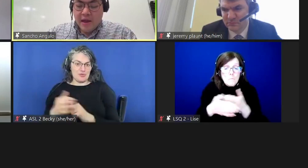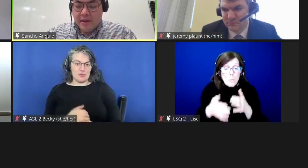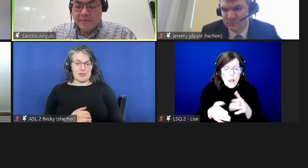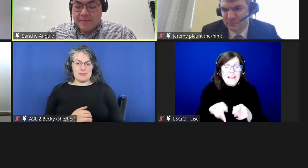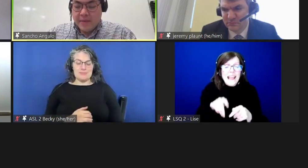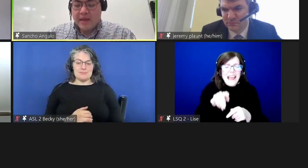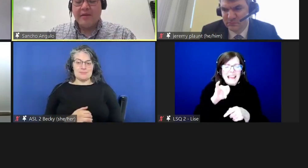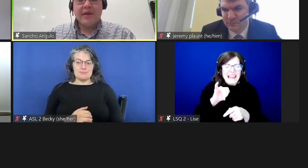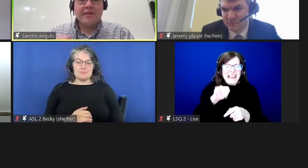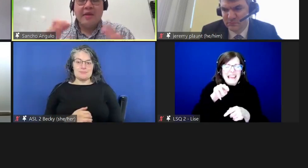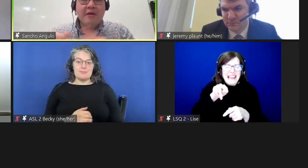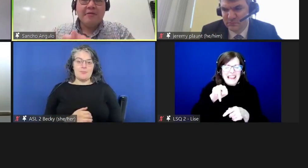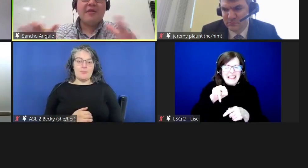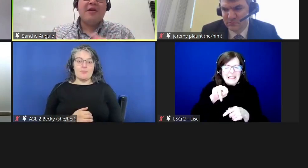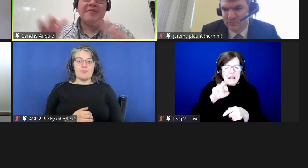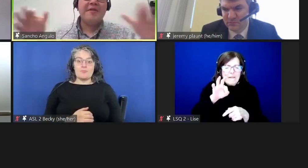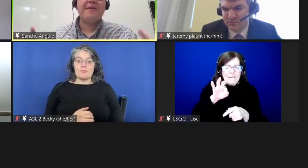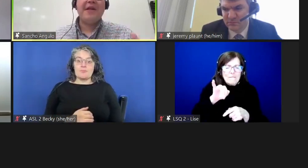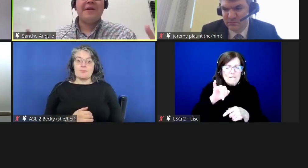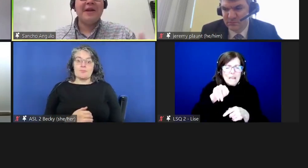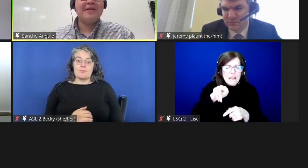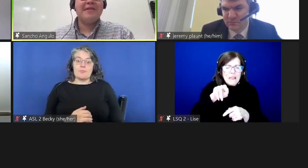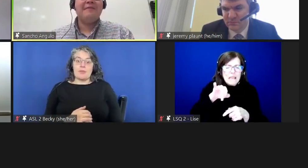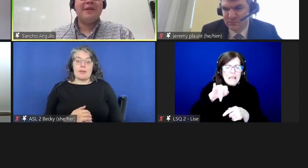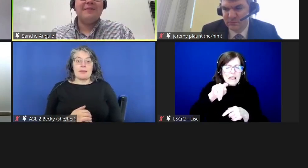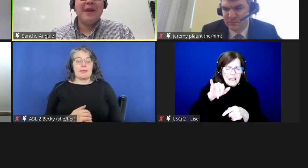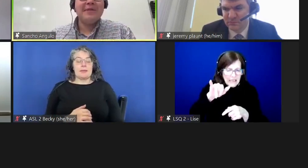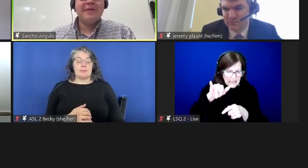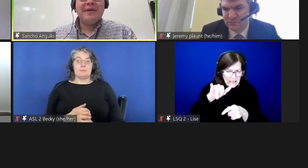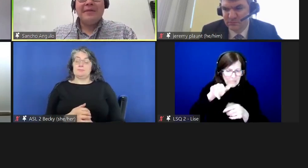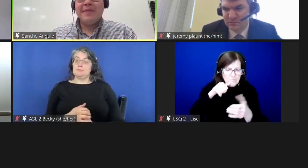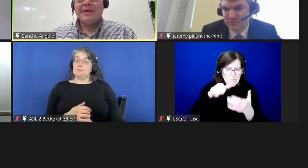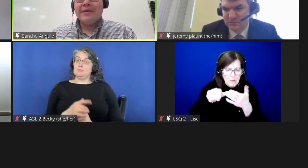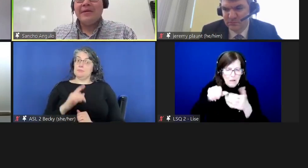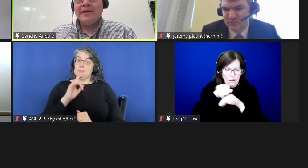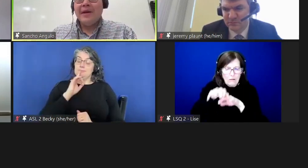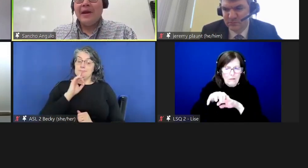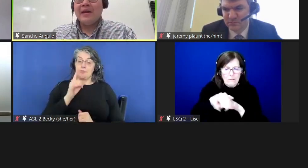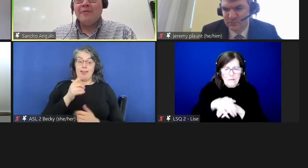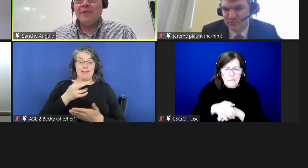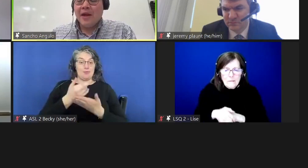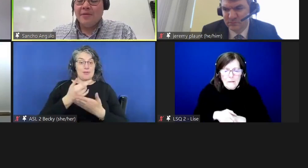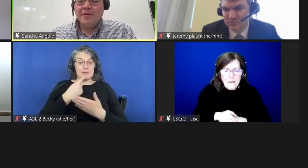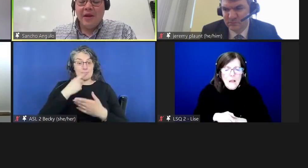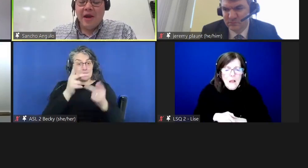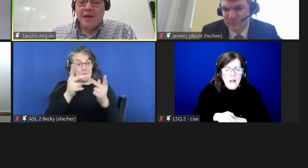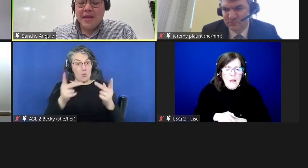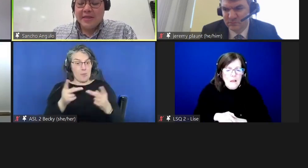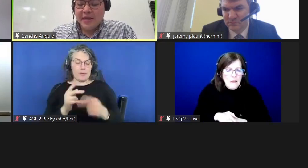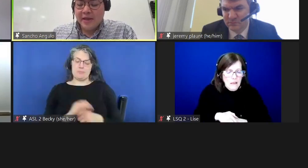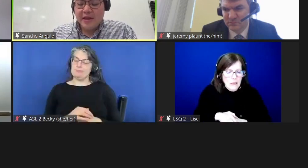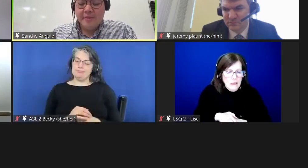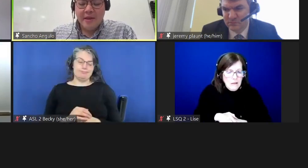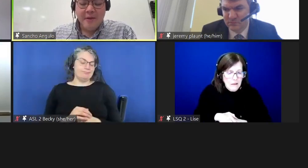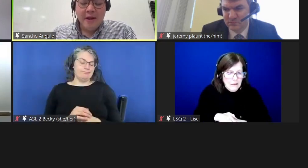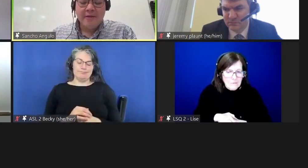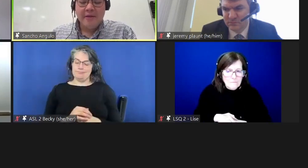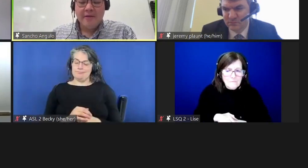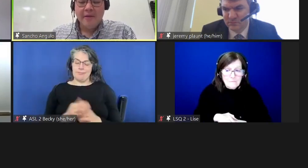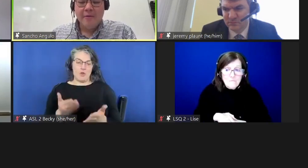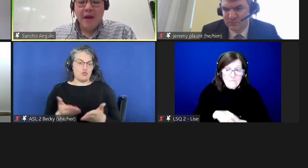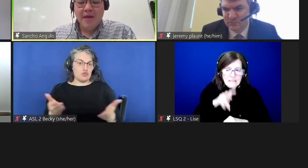Mais je crois que tout ceci, c'est vrai que c'est très difficile de le déterrer